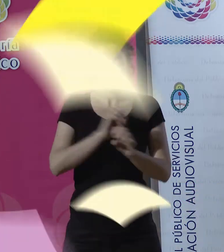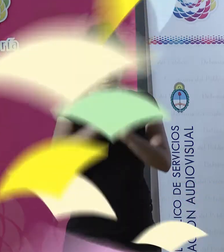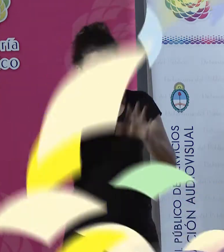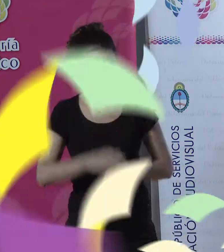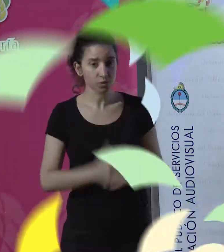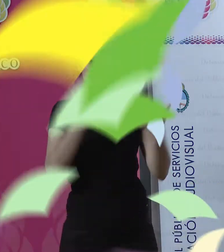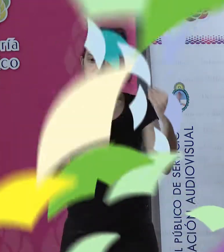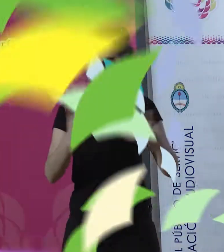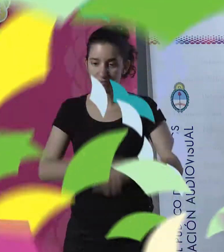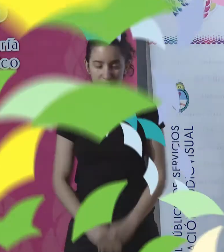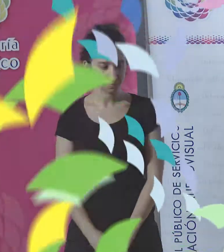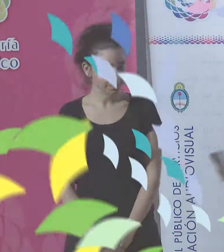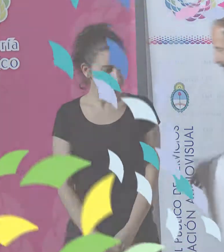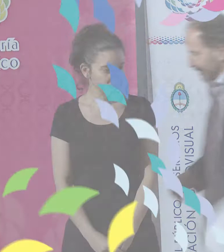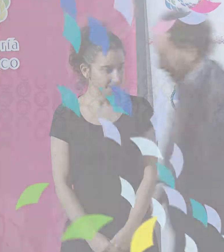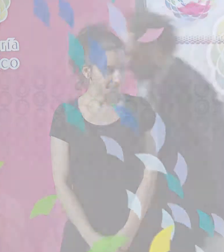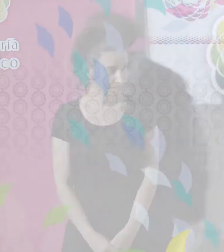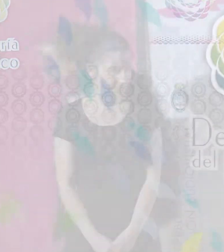ha reclamado muchas gracias